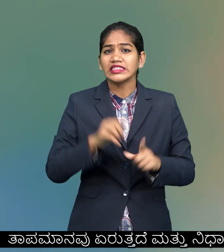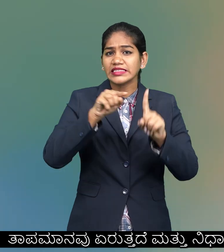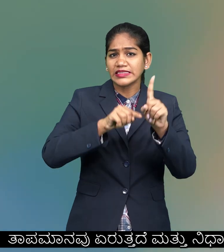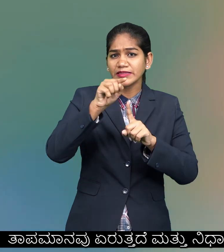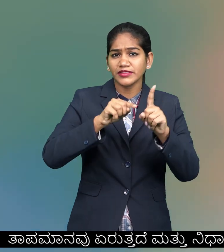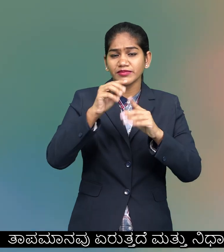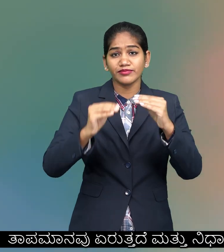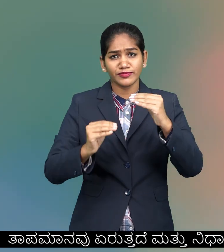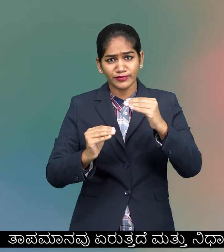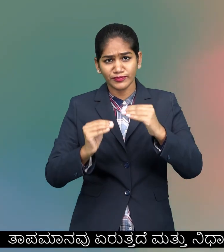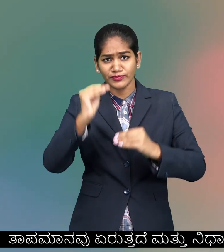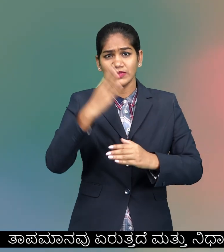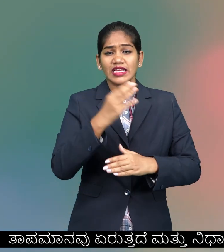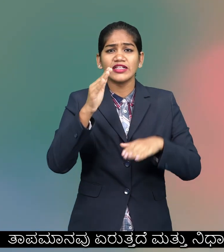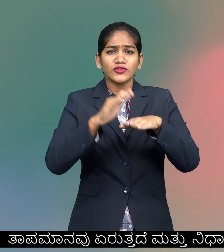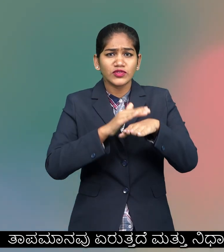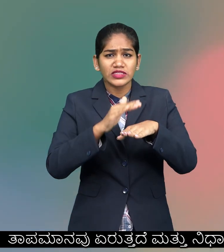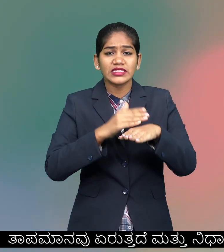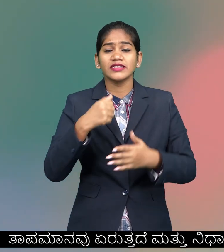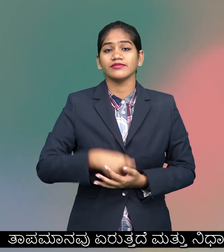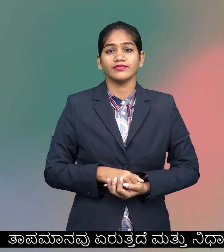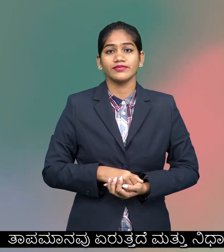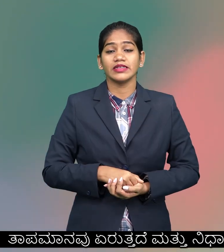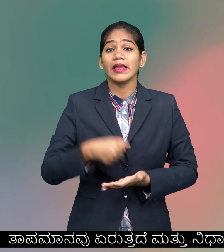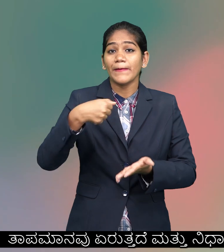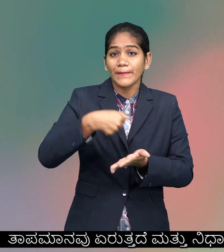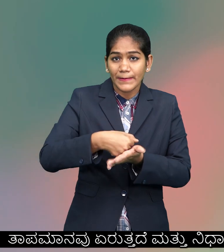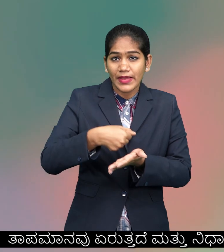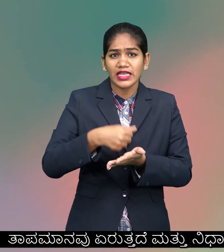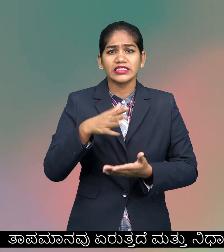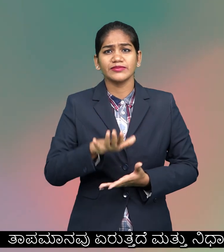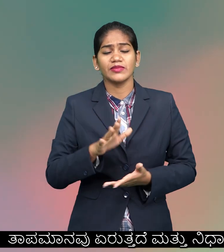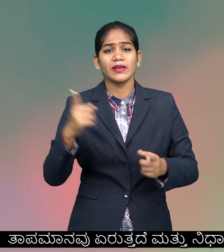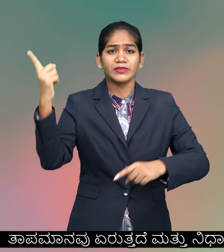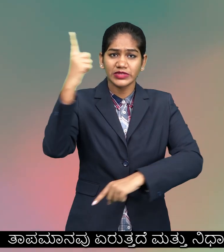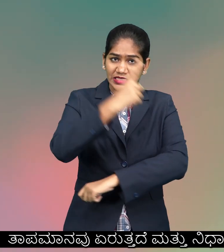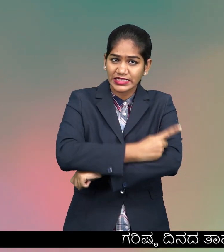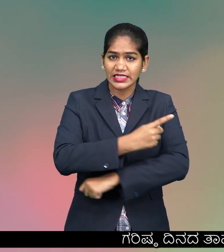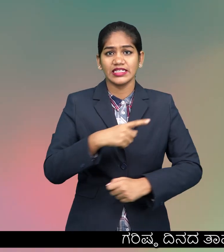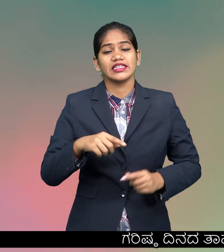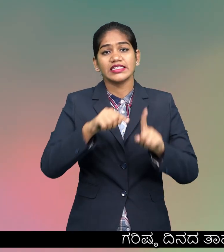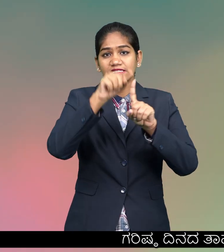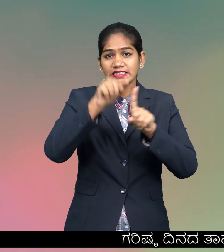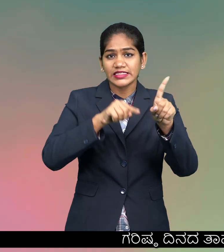ತಾಪಮಾನವು ಏರುತ್ತದೆ ಮತ್ತು ನಿಧಾನವಾಗಿ ಭಾರತದ ಉತ್ತರ ಬಯಲು ಪ್ರದೇಶಗಳಲ್ಲಿ ಗರಿಷ್ಠ ದಿನದ